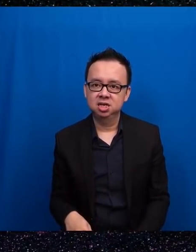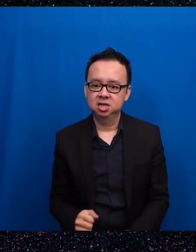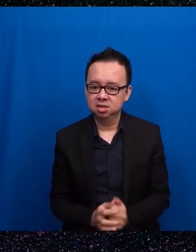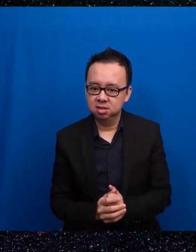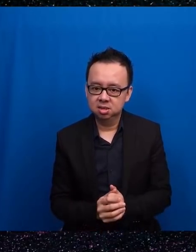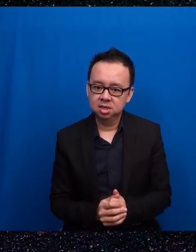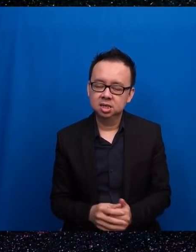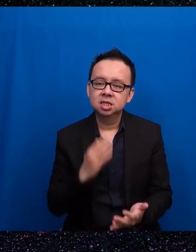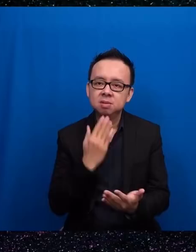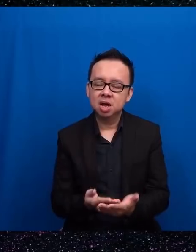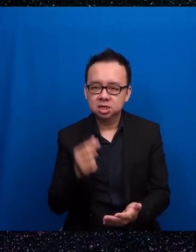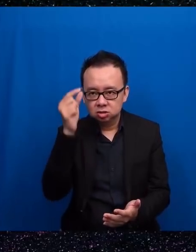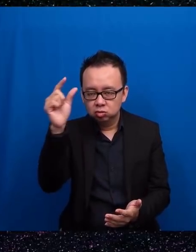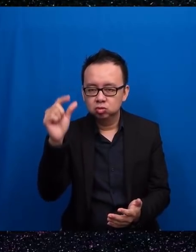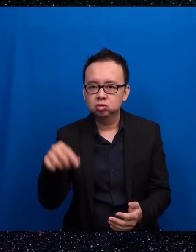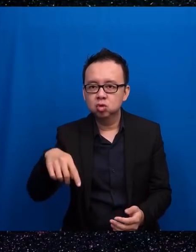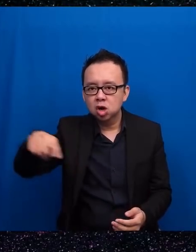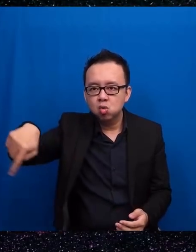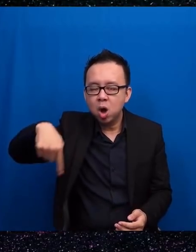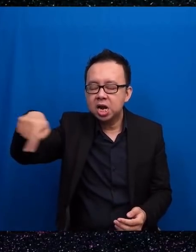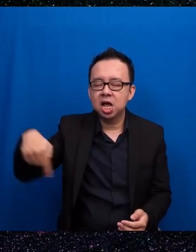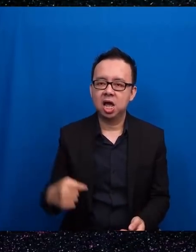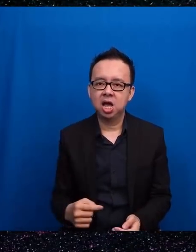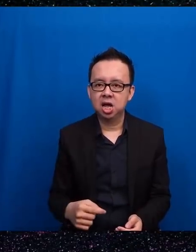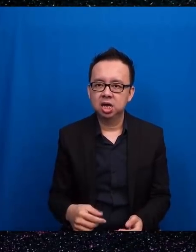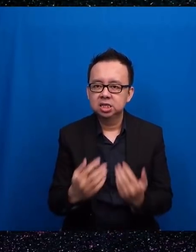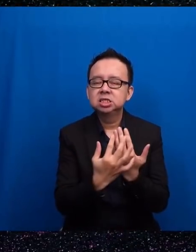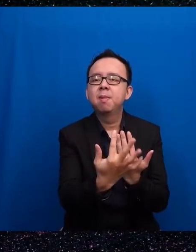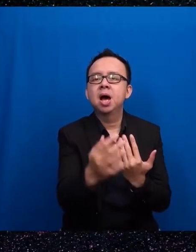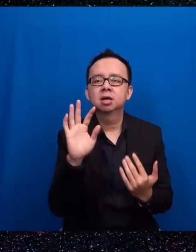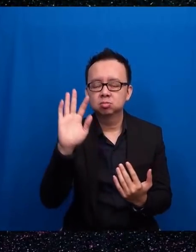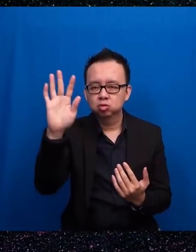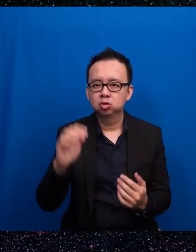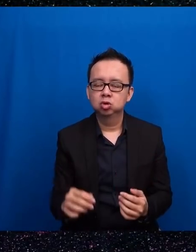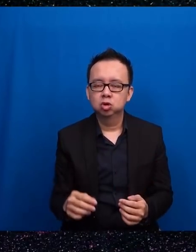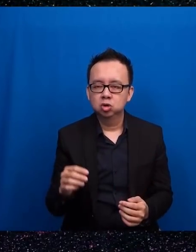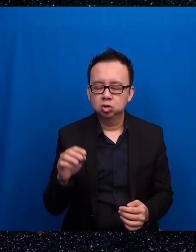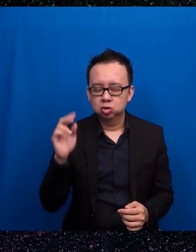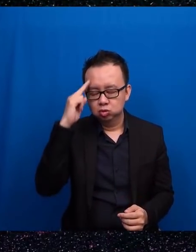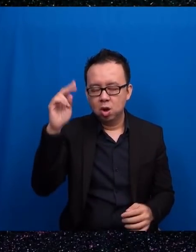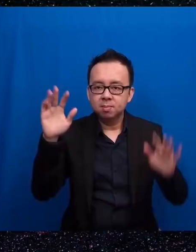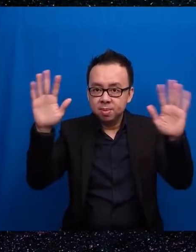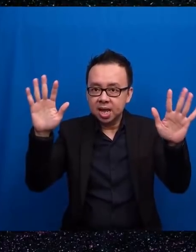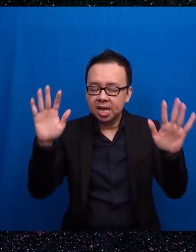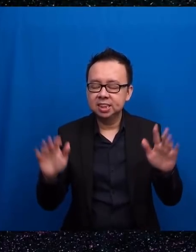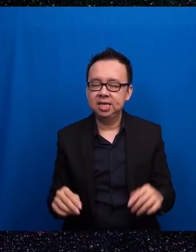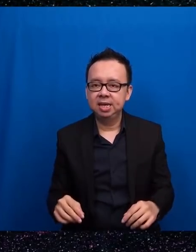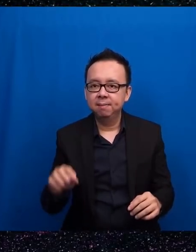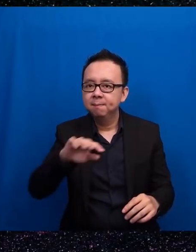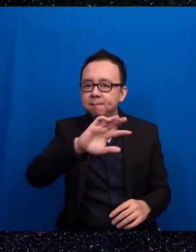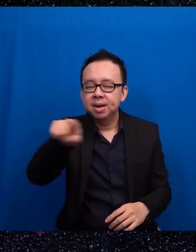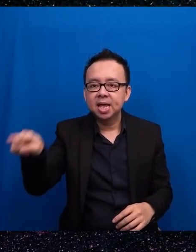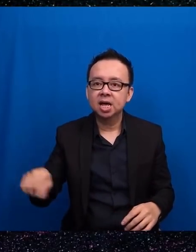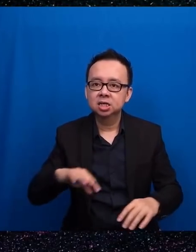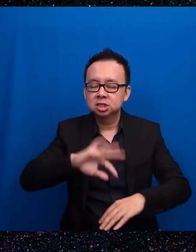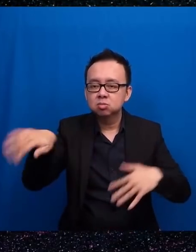restu-Mu. Terima kasih untuk per family setiap keluarga jemaat-Mu. Kau berkati keluar masuk mereka. Kau berkati lumbung